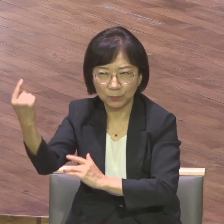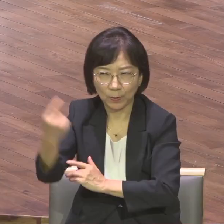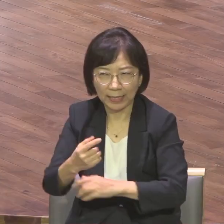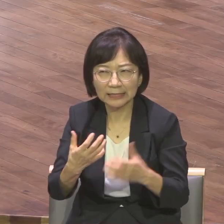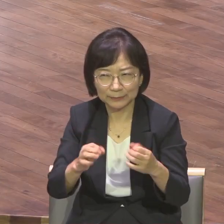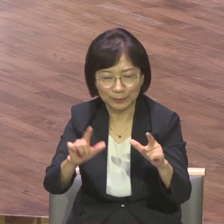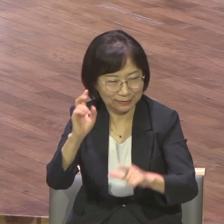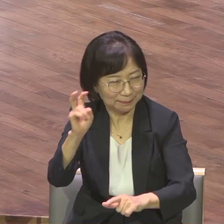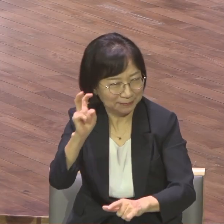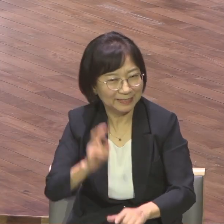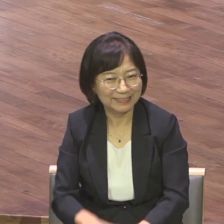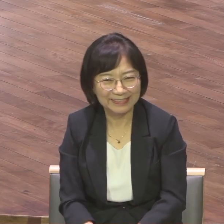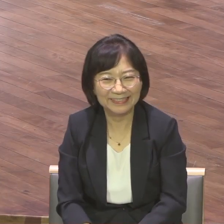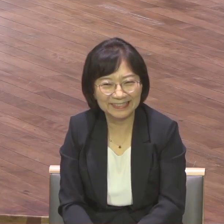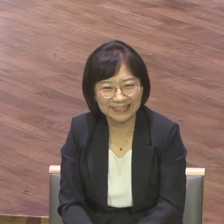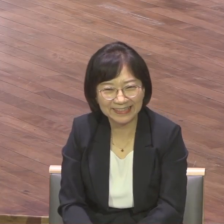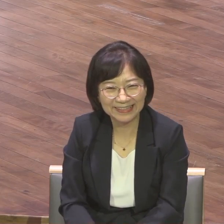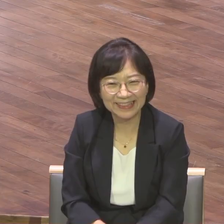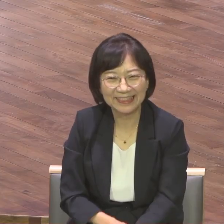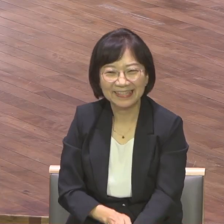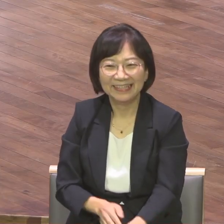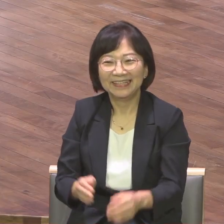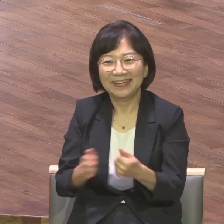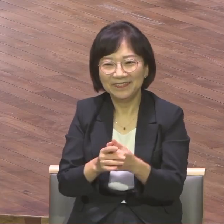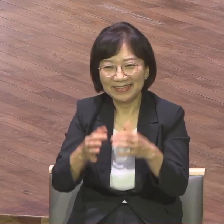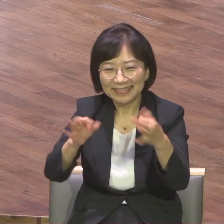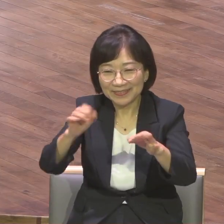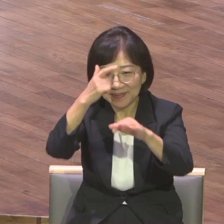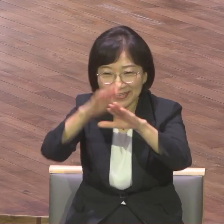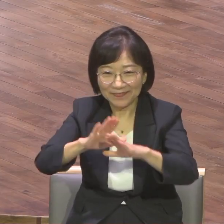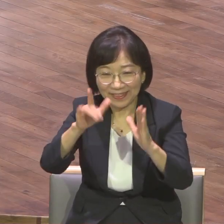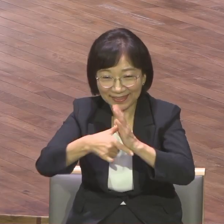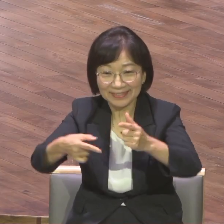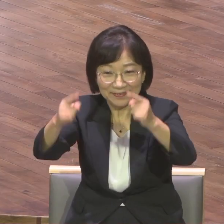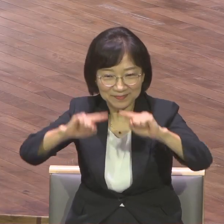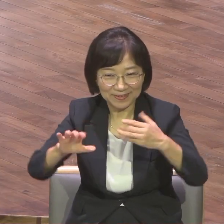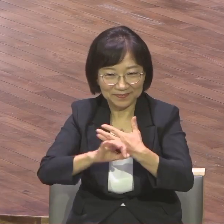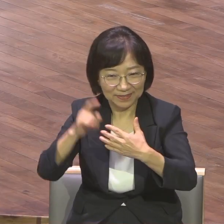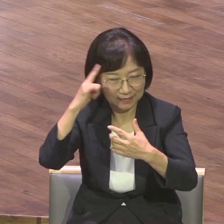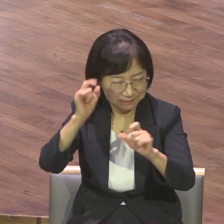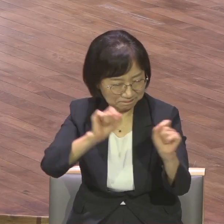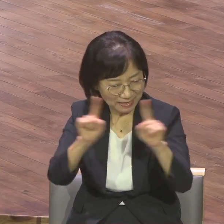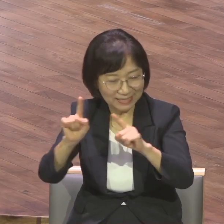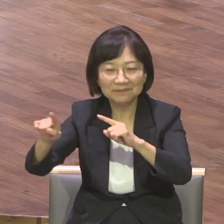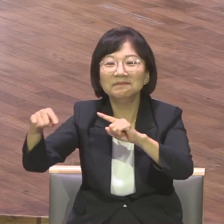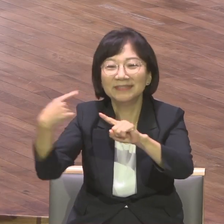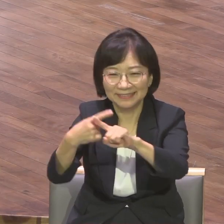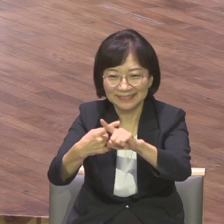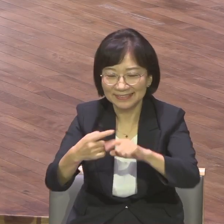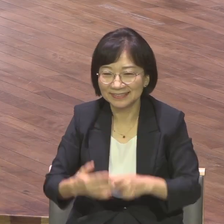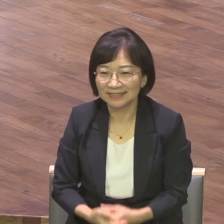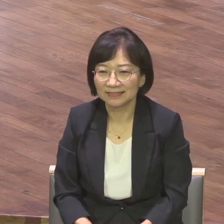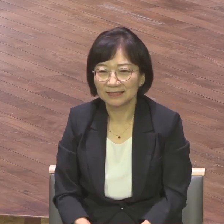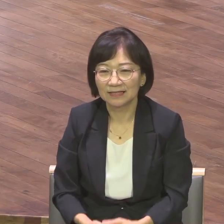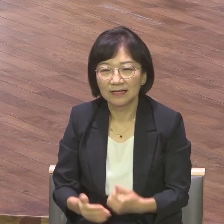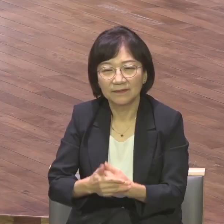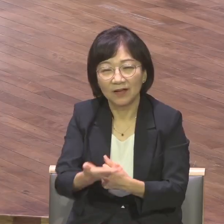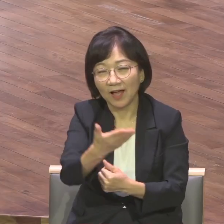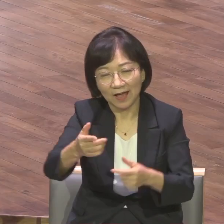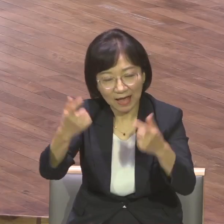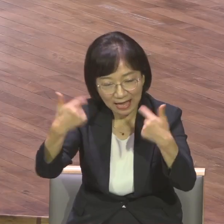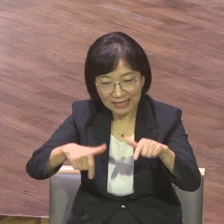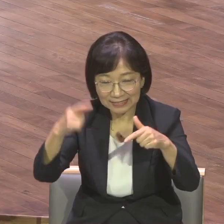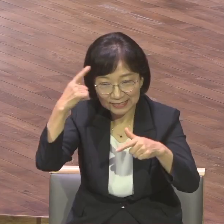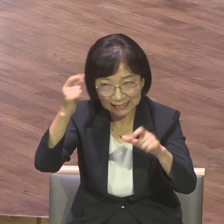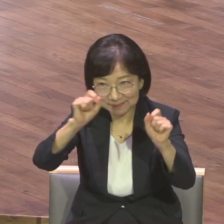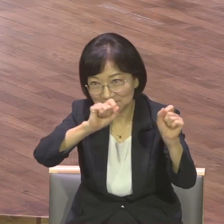심야기도에 나오시면 깨어있는 거예요. 그래서 우리가 해야 될 부분은요. 어떻게 하든지 늘 깨어있는 삶을